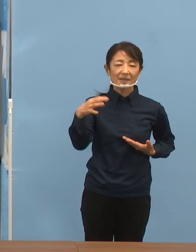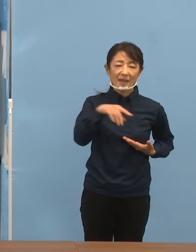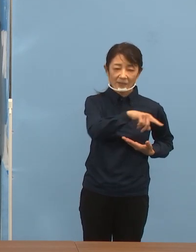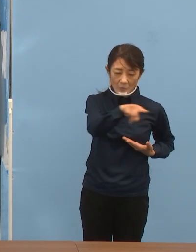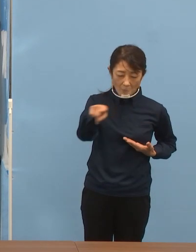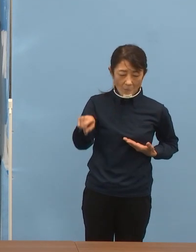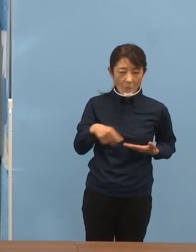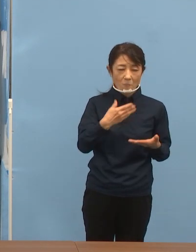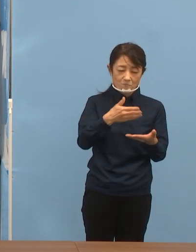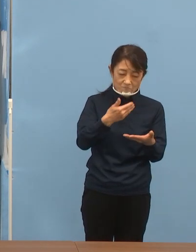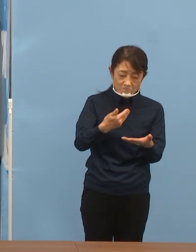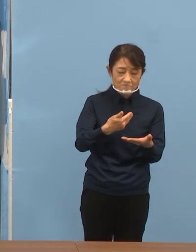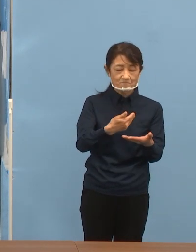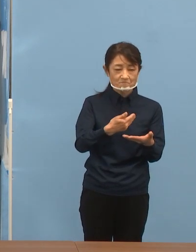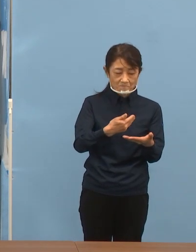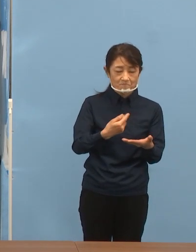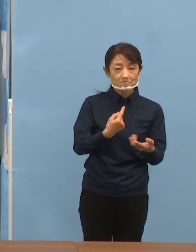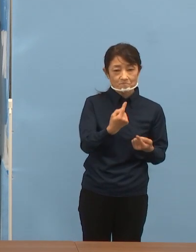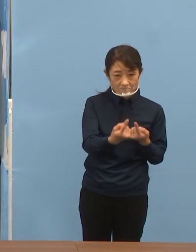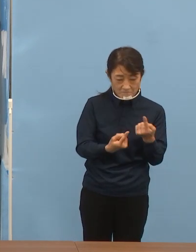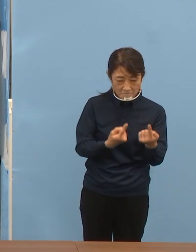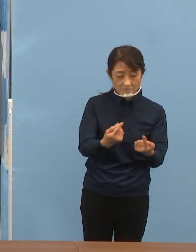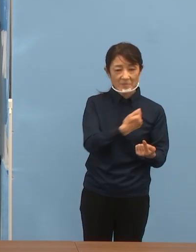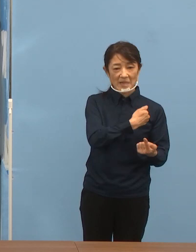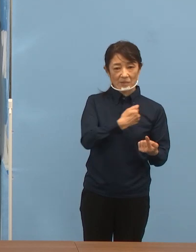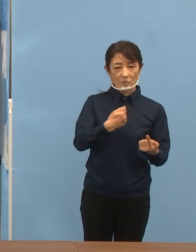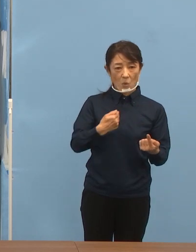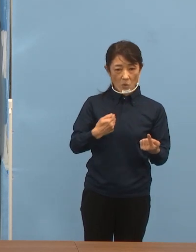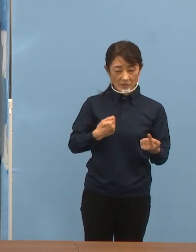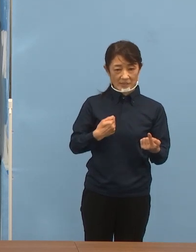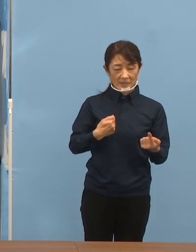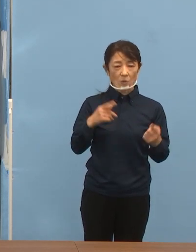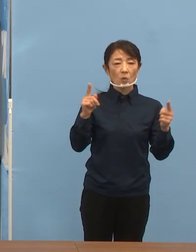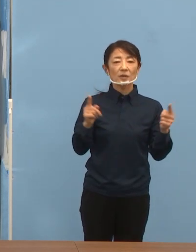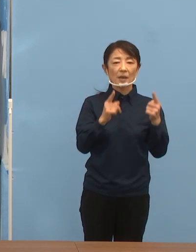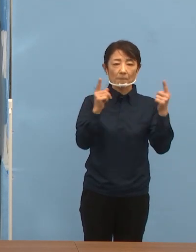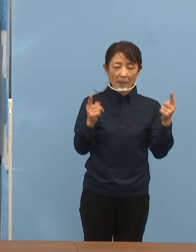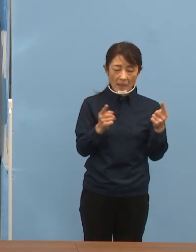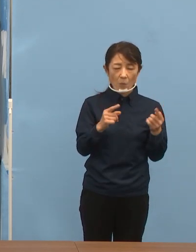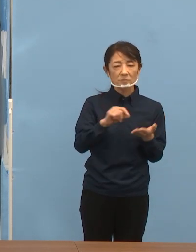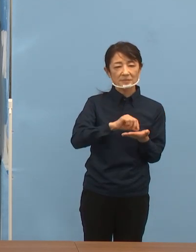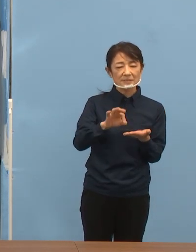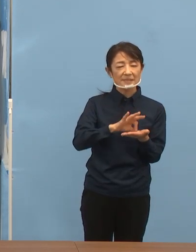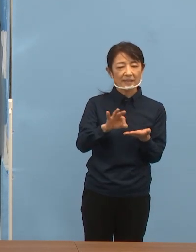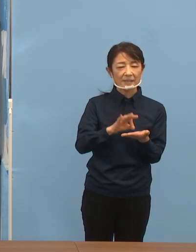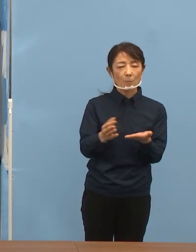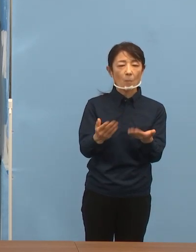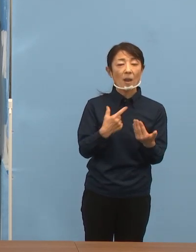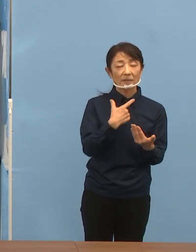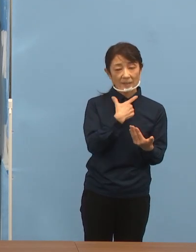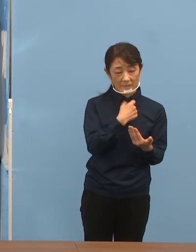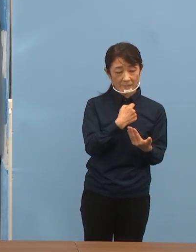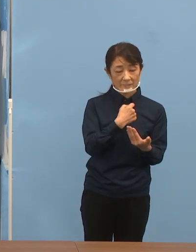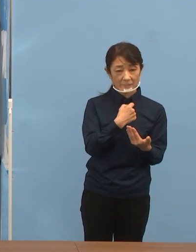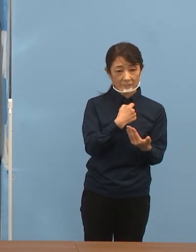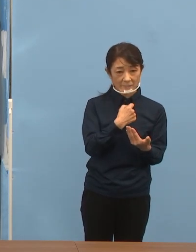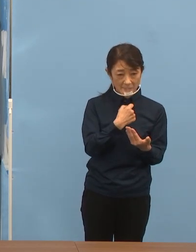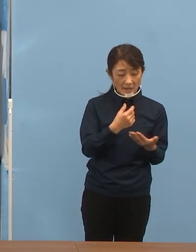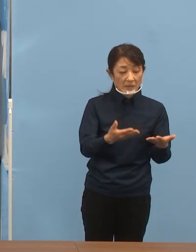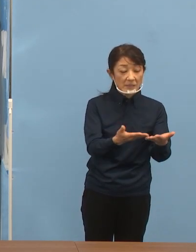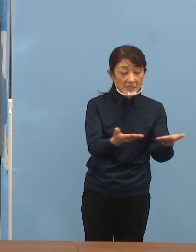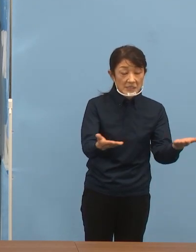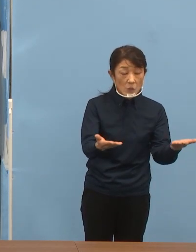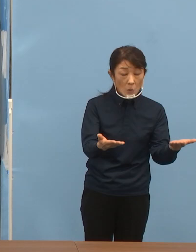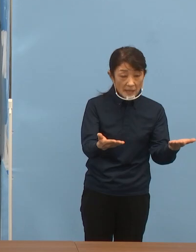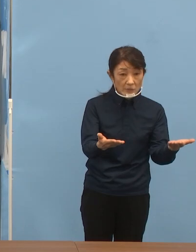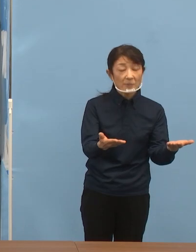ただきたいことから、このキャンペーンにご参加いただければというふうに思っております。また飲食店の皆様にも引き続き認証取得